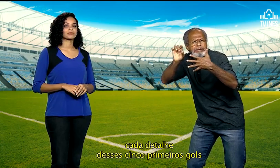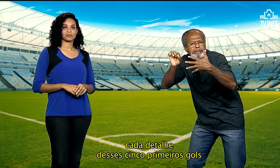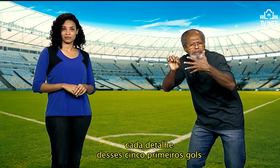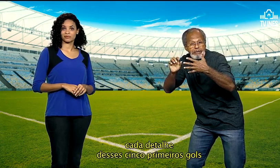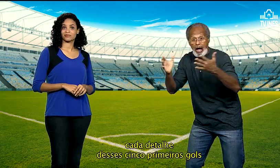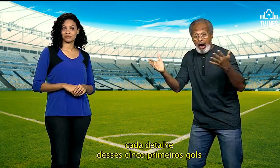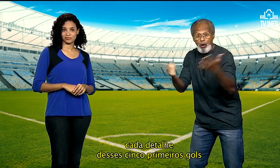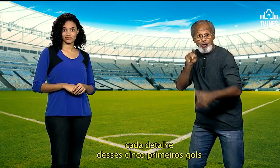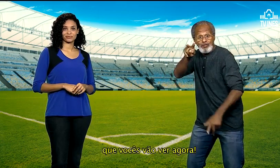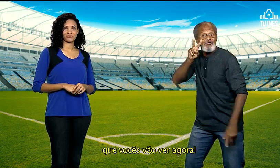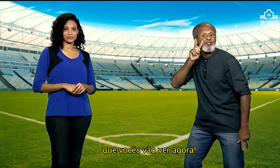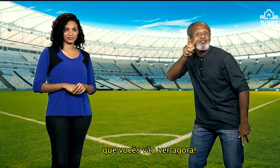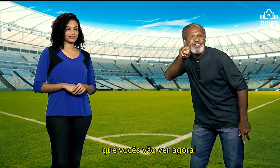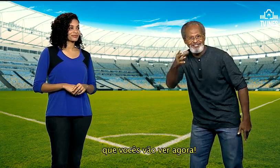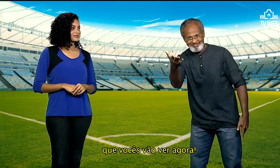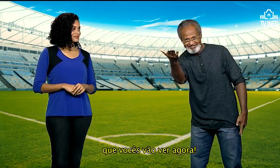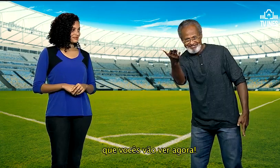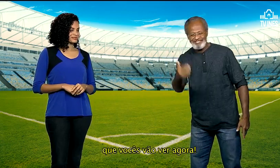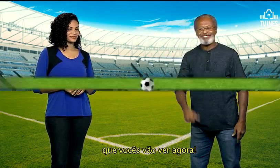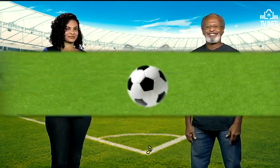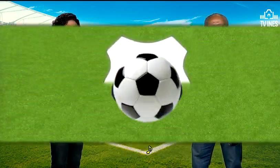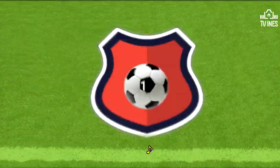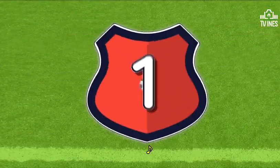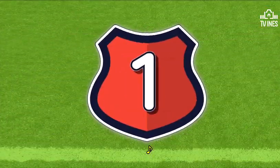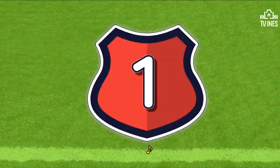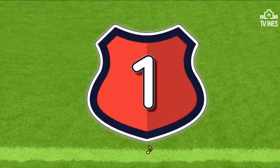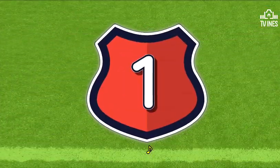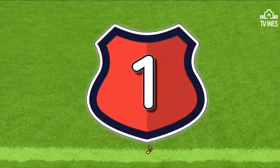desses 5 primeiros gols que vocês vão ver agora.